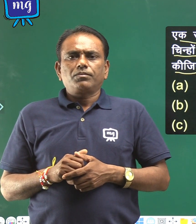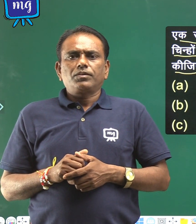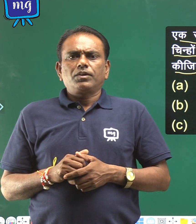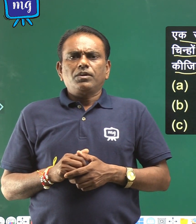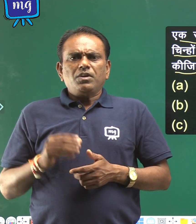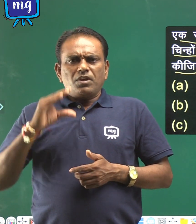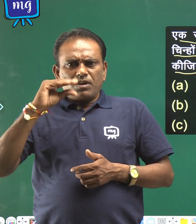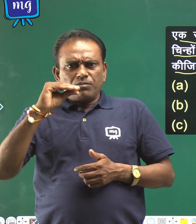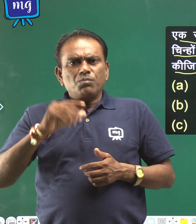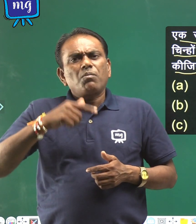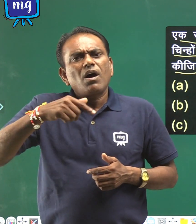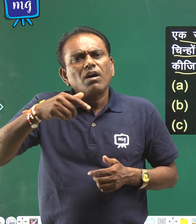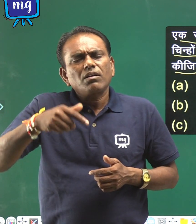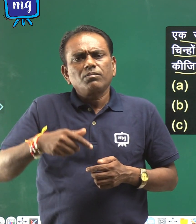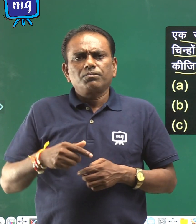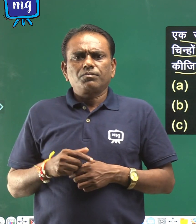न्यूनतम बार